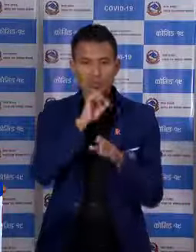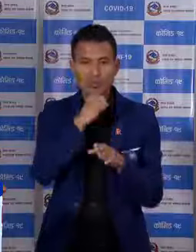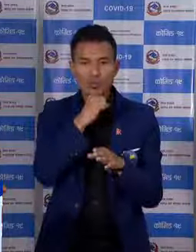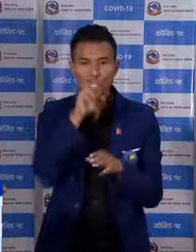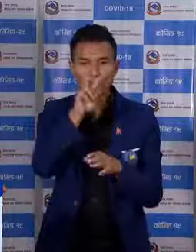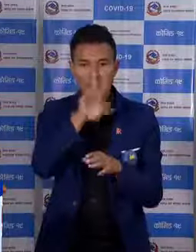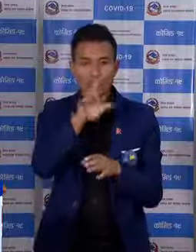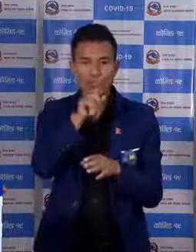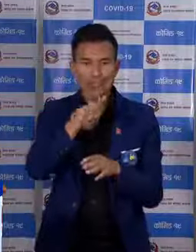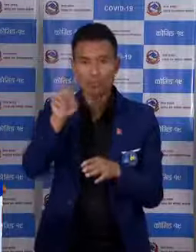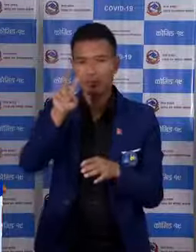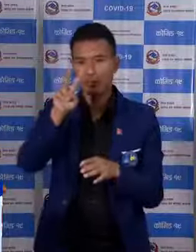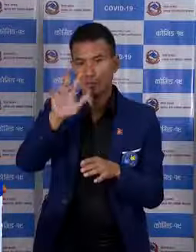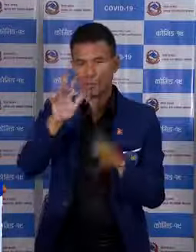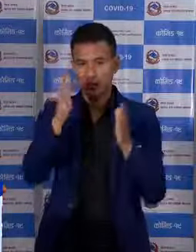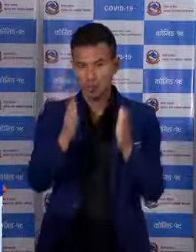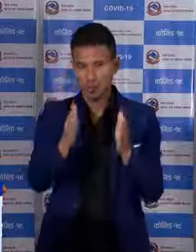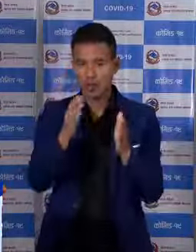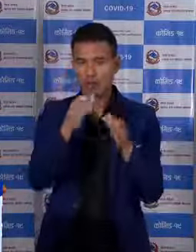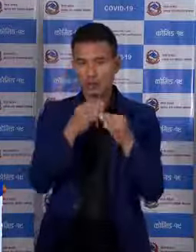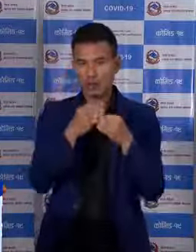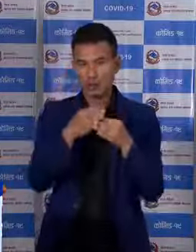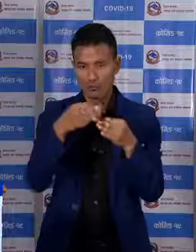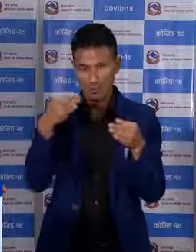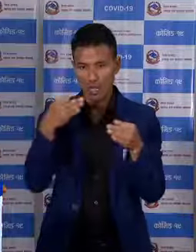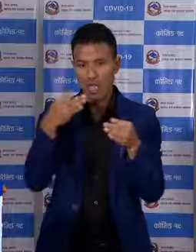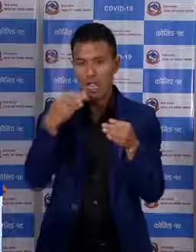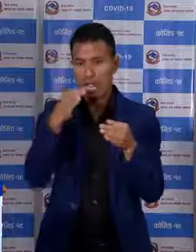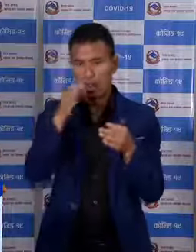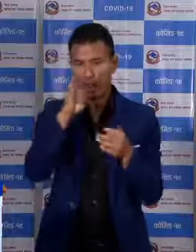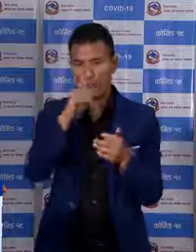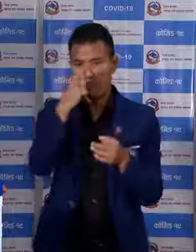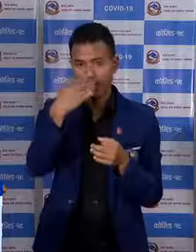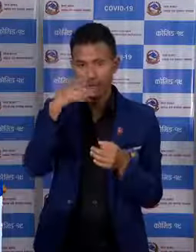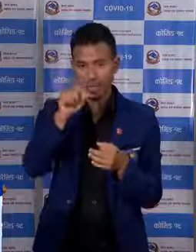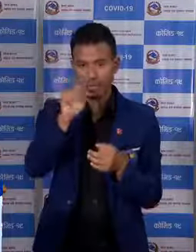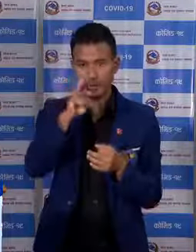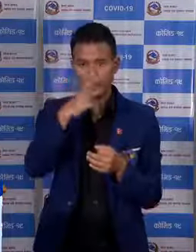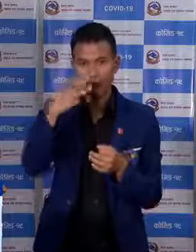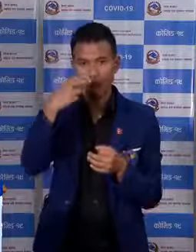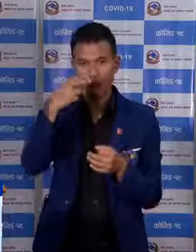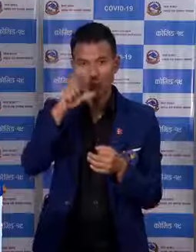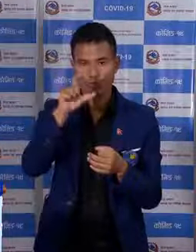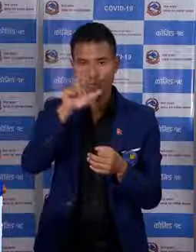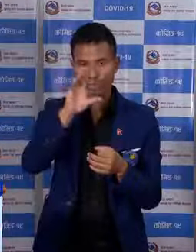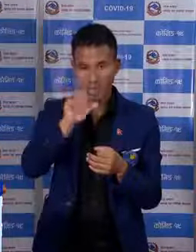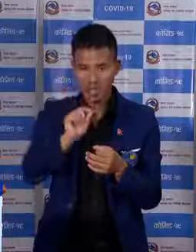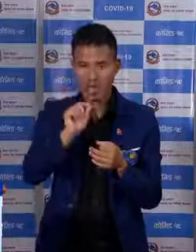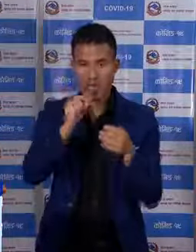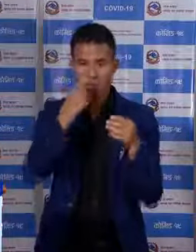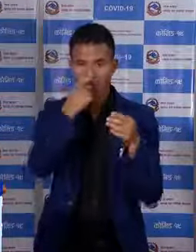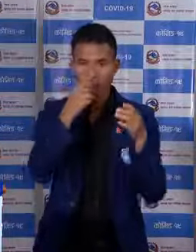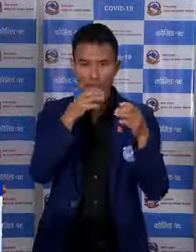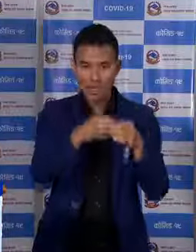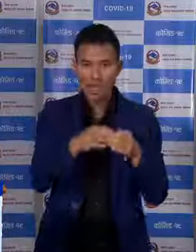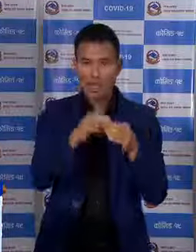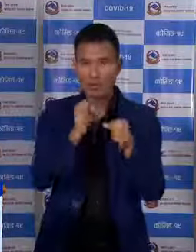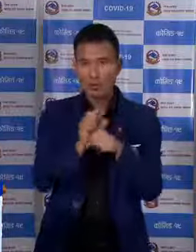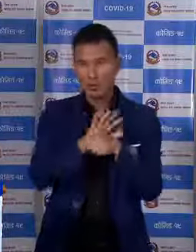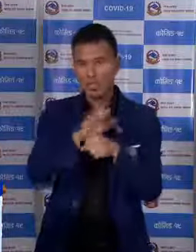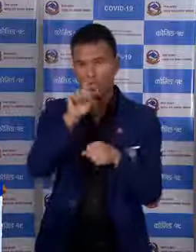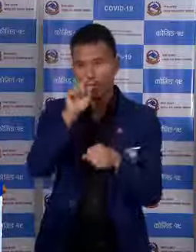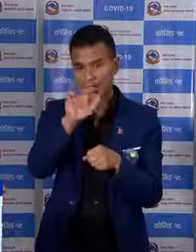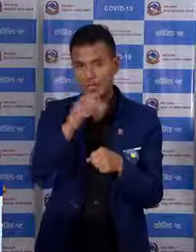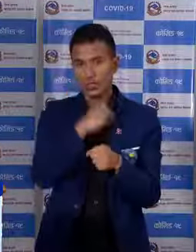का पुरुशरू उनुँँछा तेसे गरी धनुशा बेला मुख्या पत्ति गाउपालिका का जो चाए कोबीट